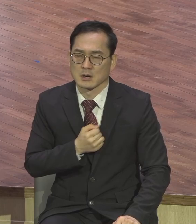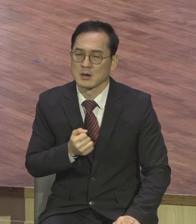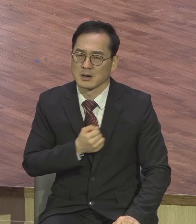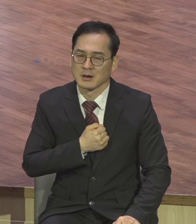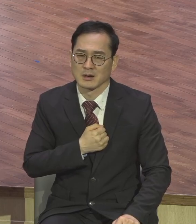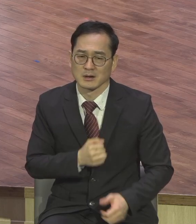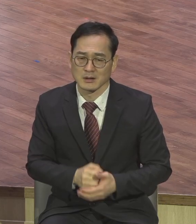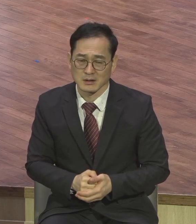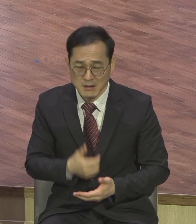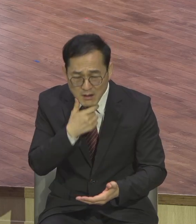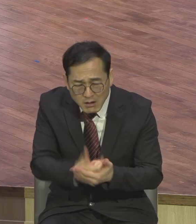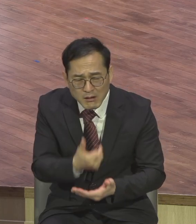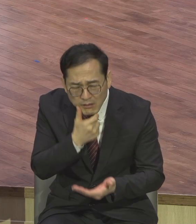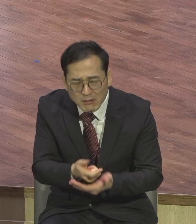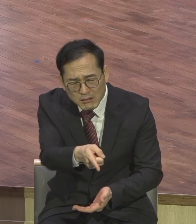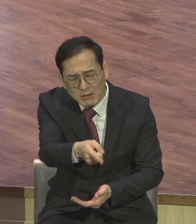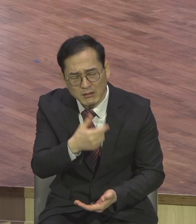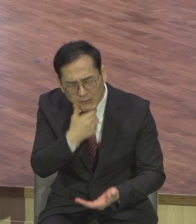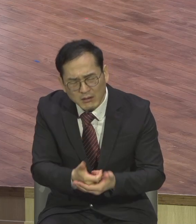왜 속고 있냐?